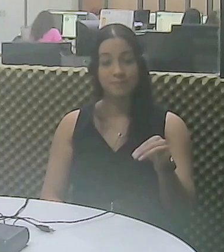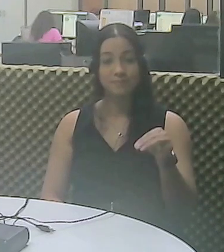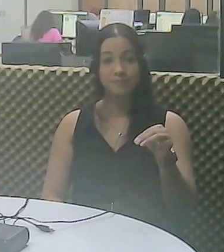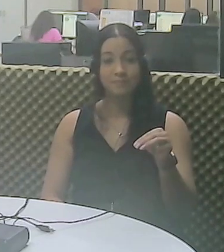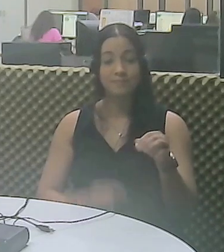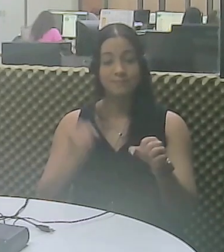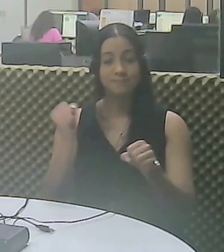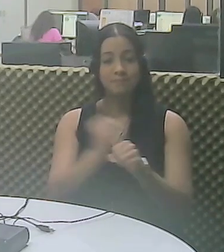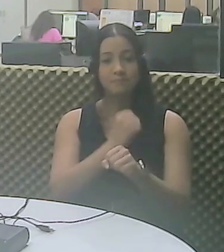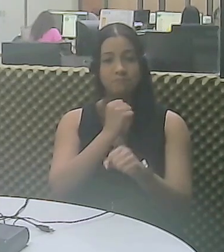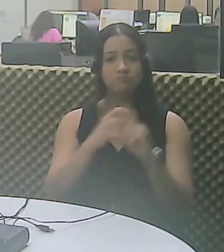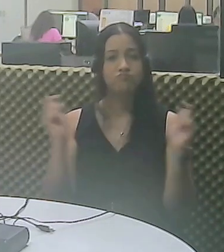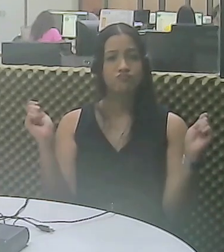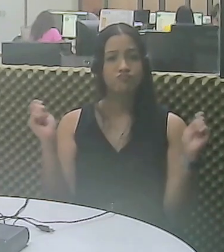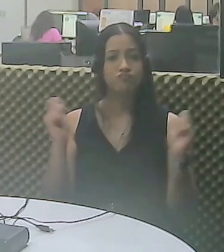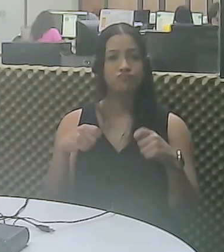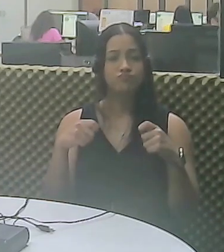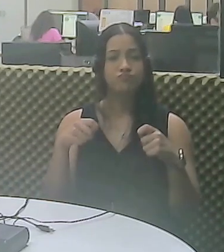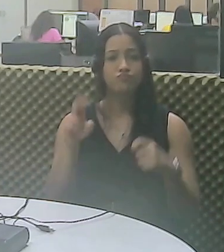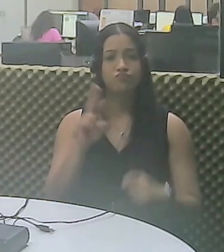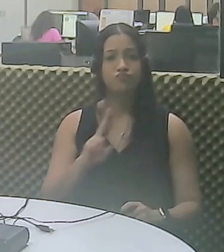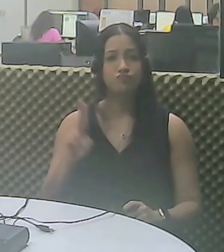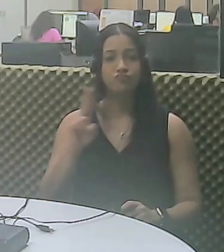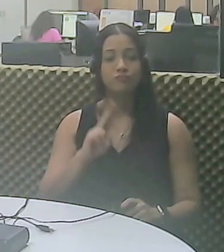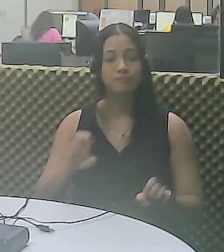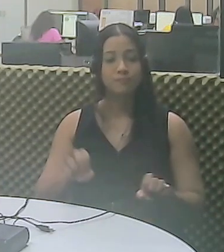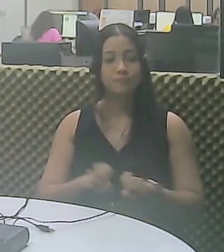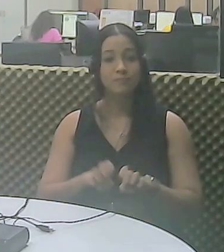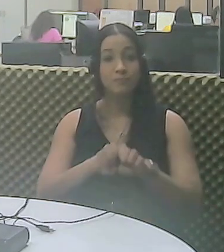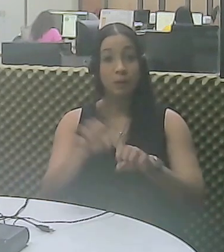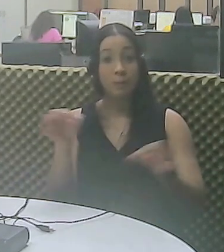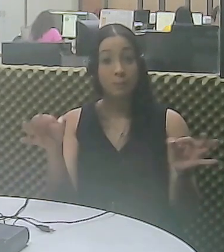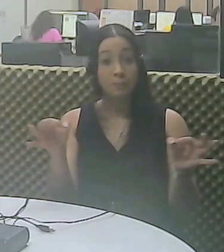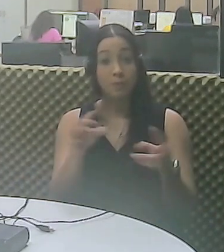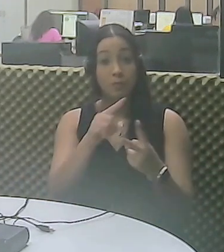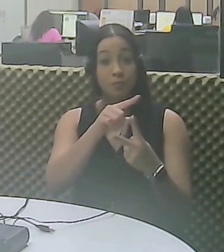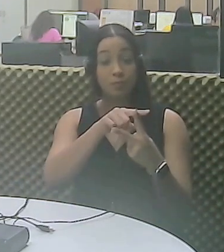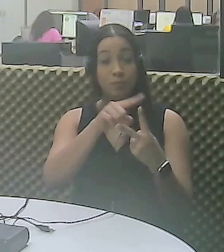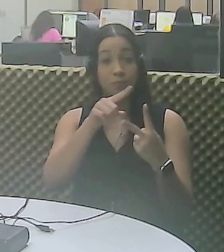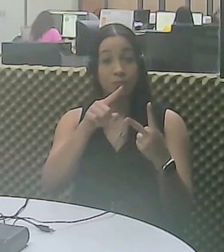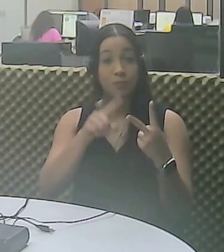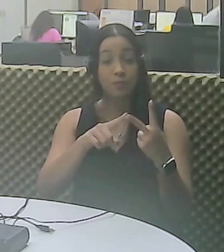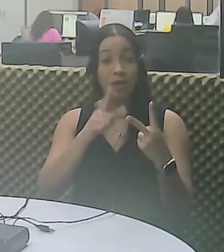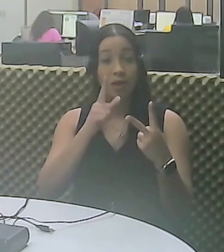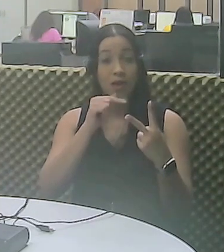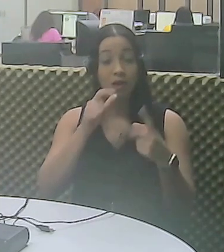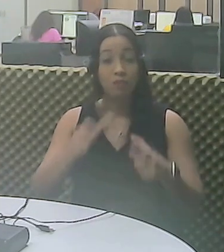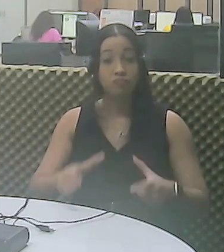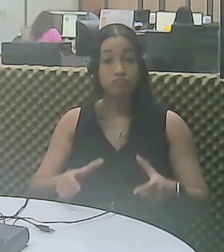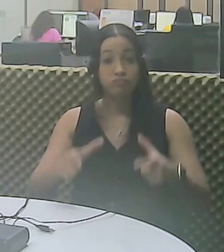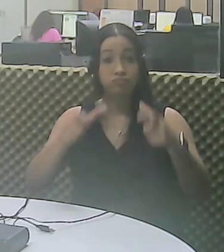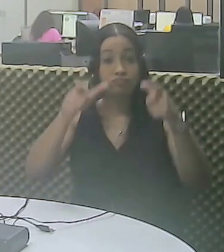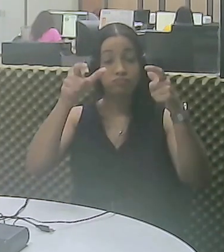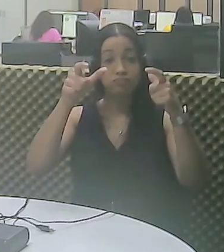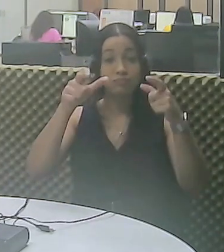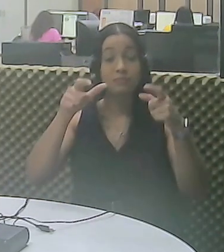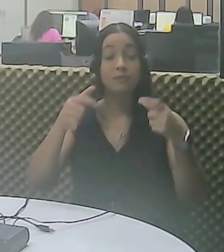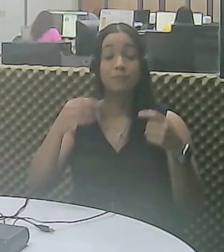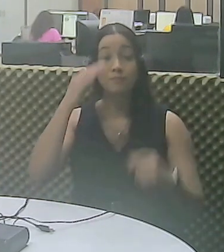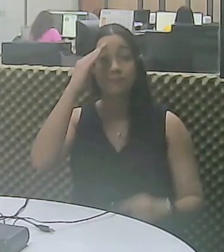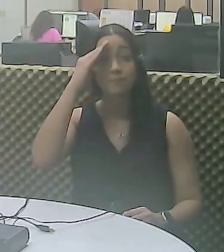A obra garantirá uma melhor utilização de estruturas já montadas nos dois centros de reservação e se tornou necessária para